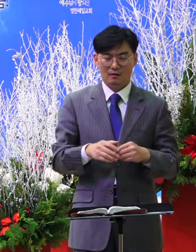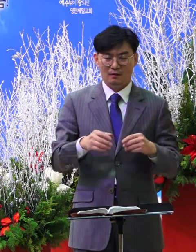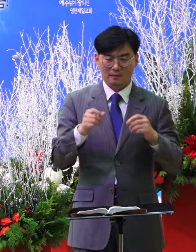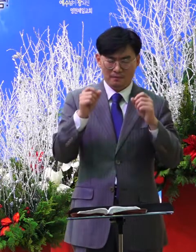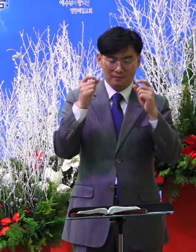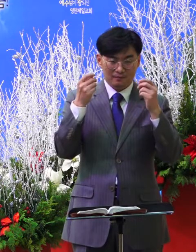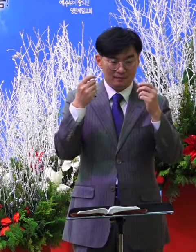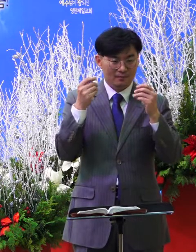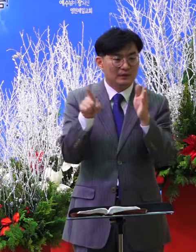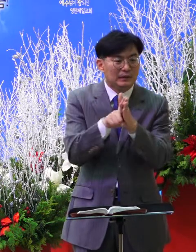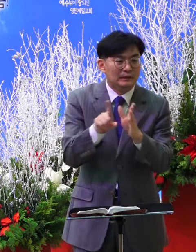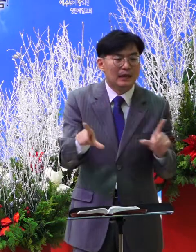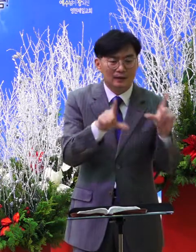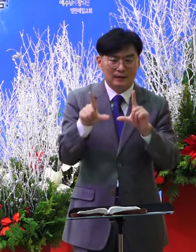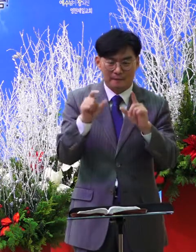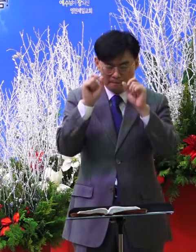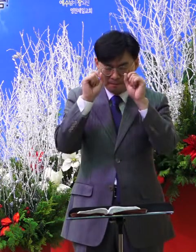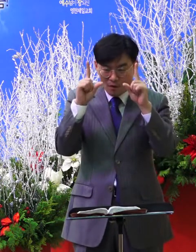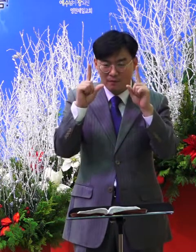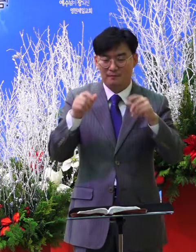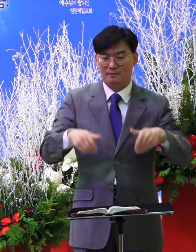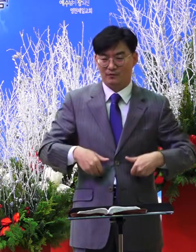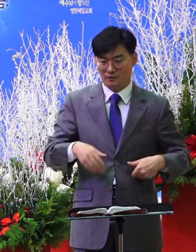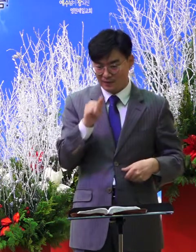자게 하는 것입니다.